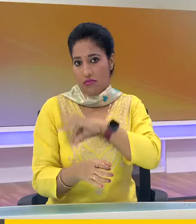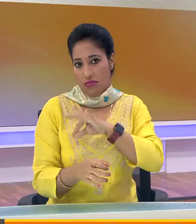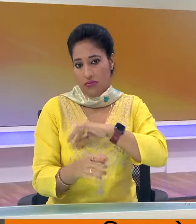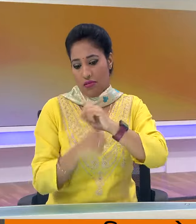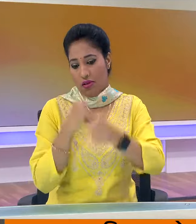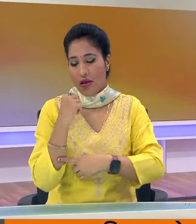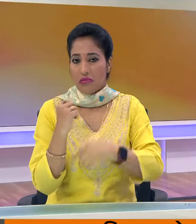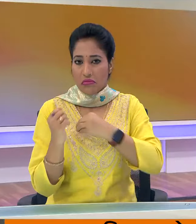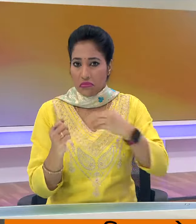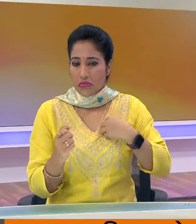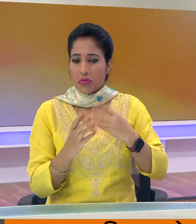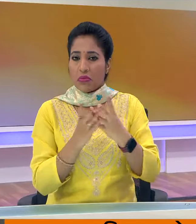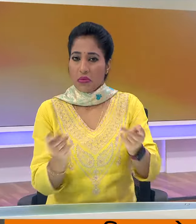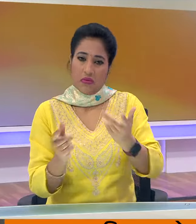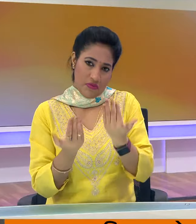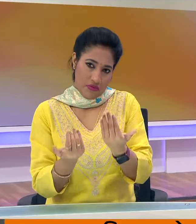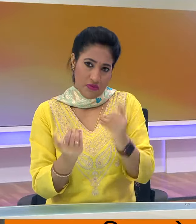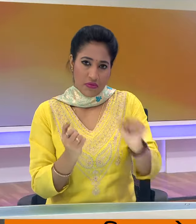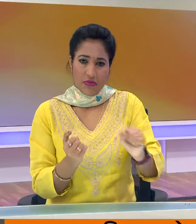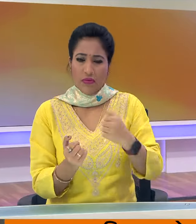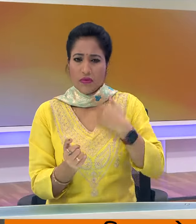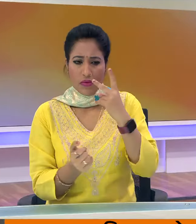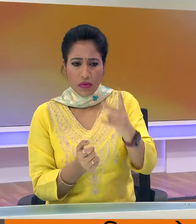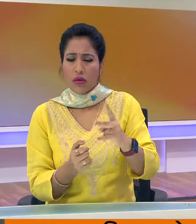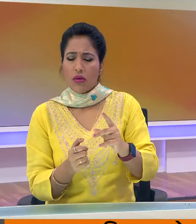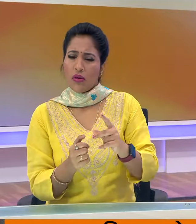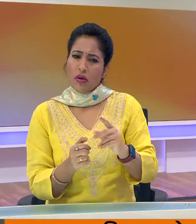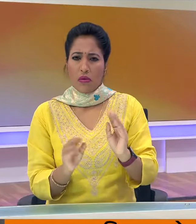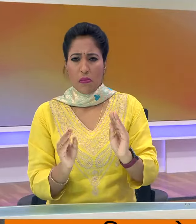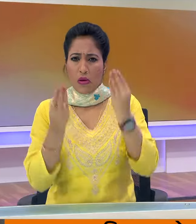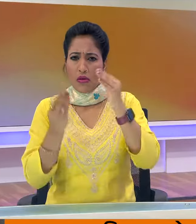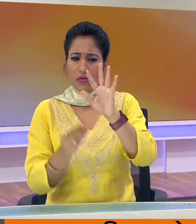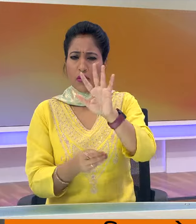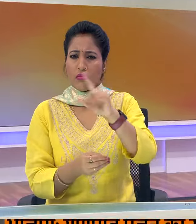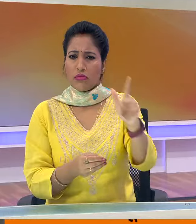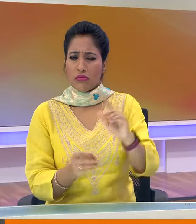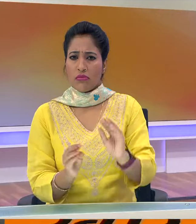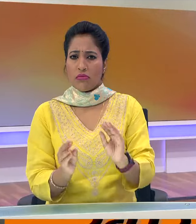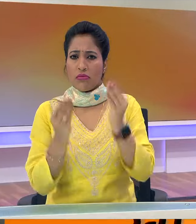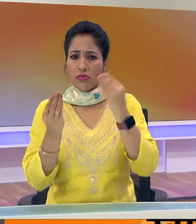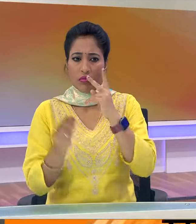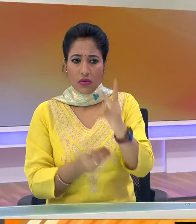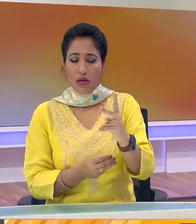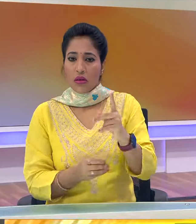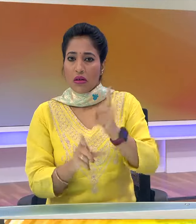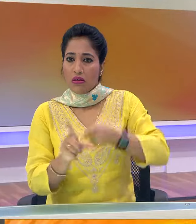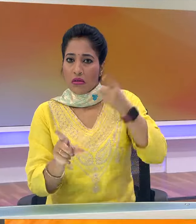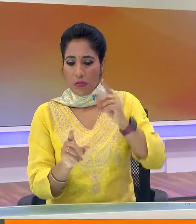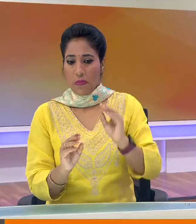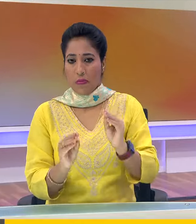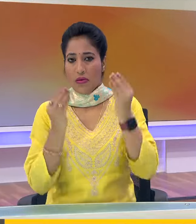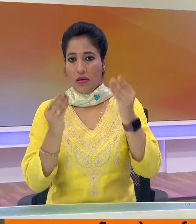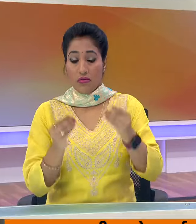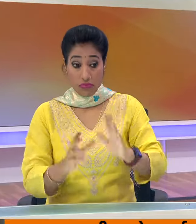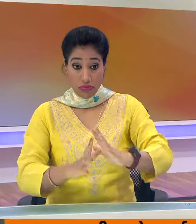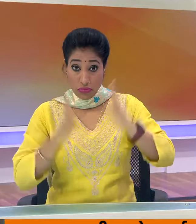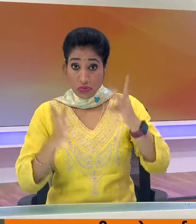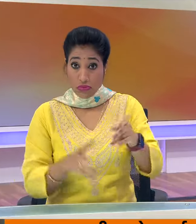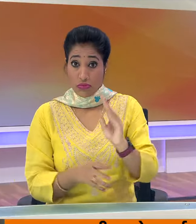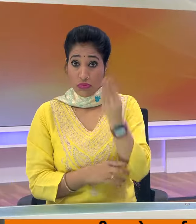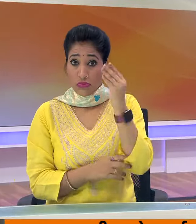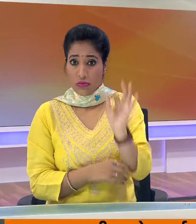मिल जाएगा। करीब करीब सफिशियंट है 5 लाख की राशि एक साल के लिए। बहुत अच्छा है सबके